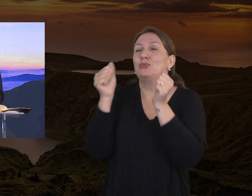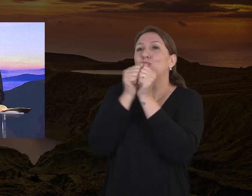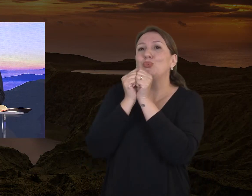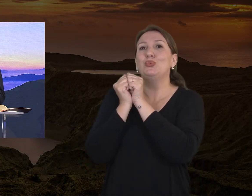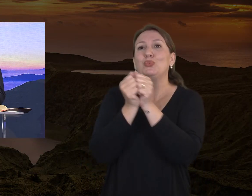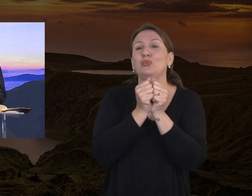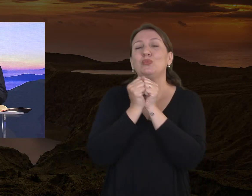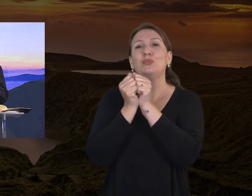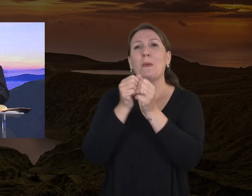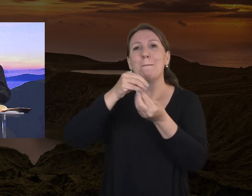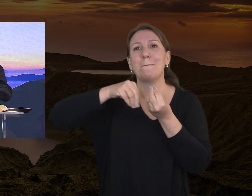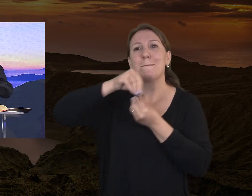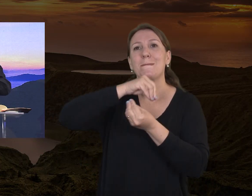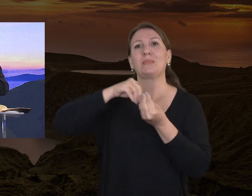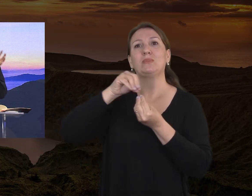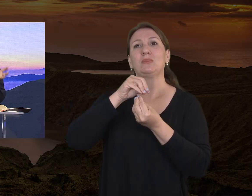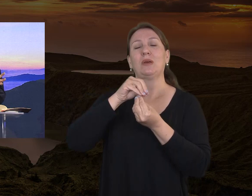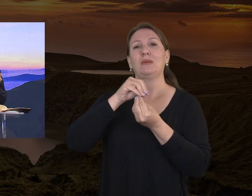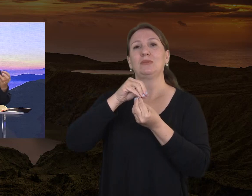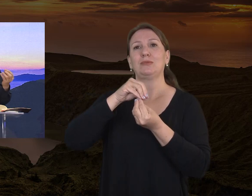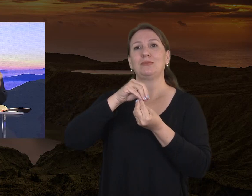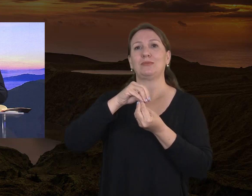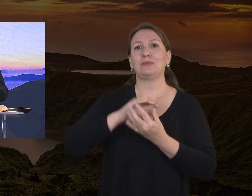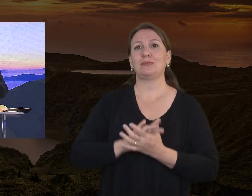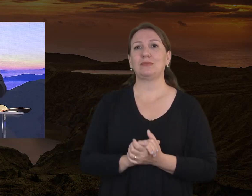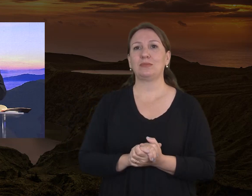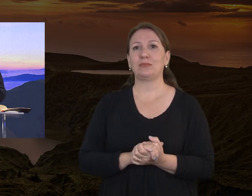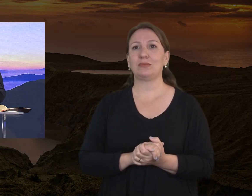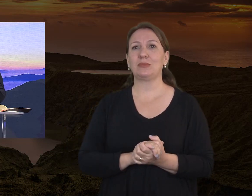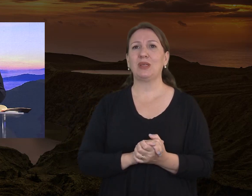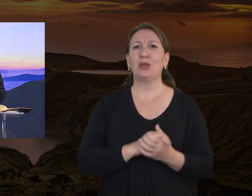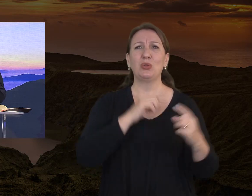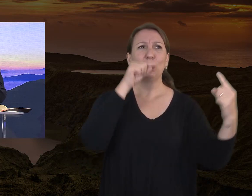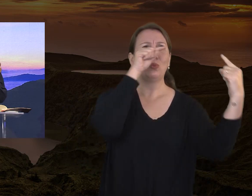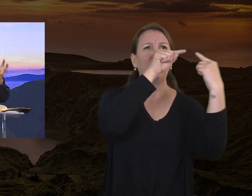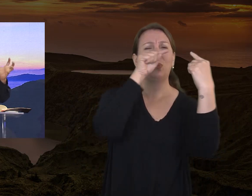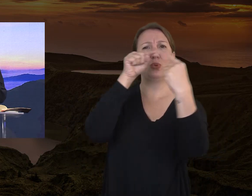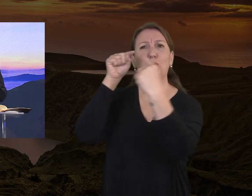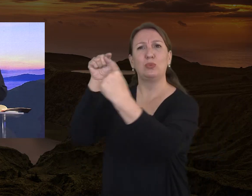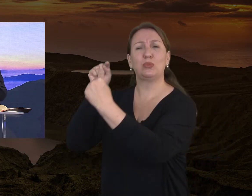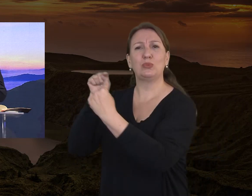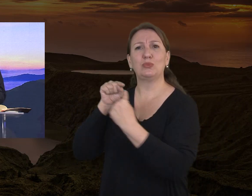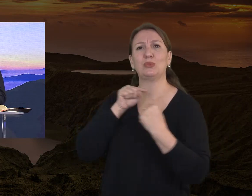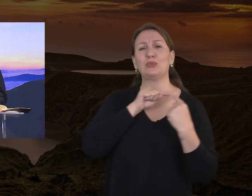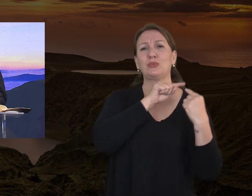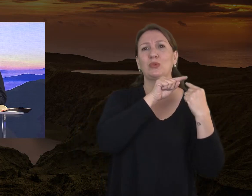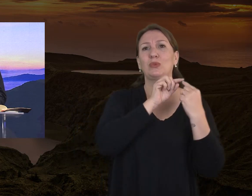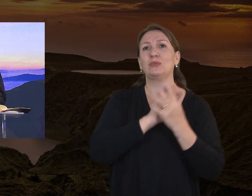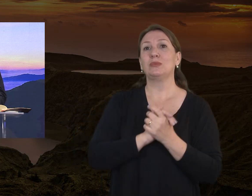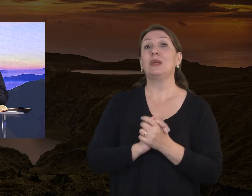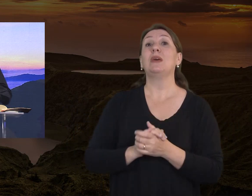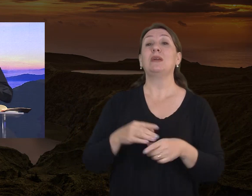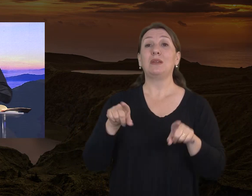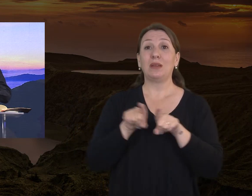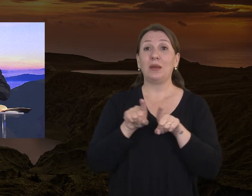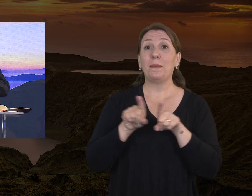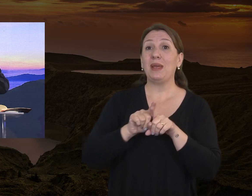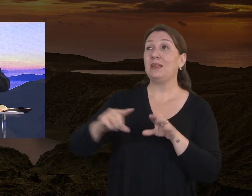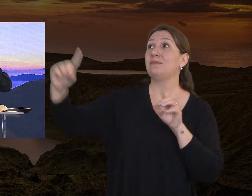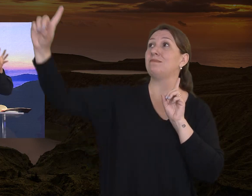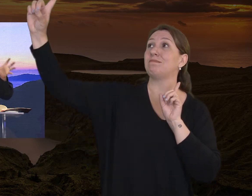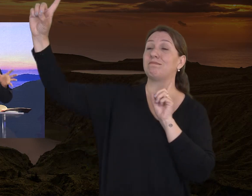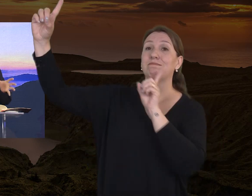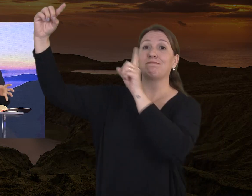né? Esse todo está totalmente ligados com Deus.